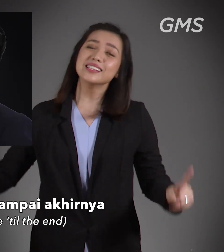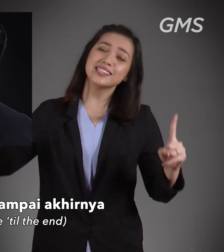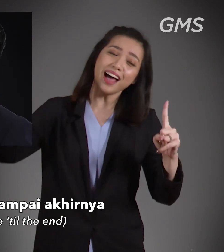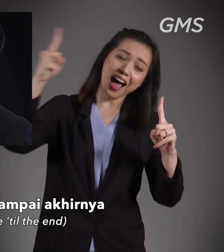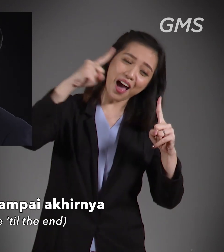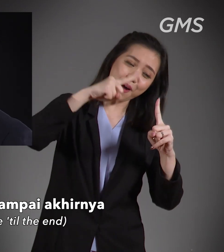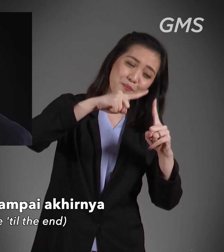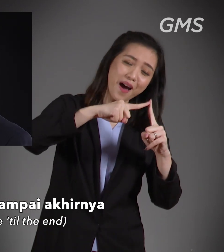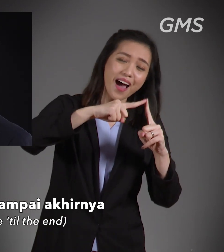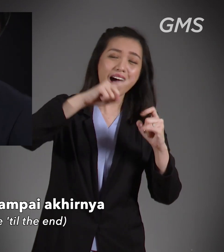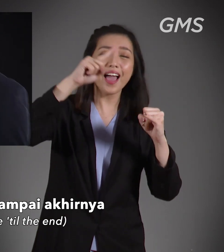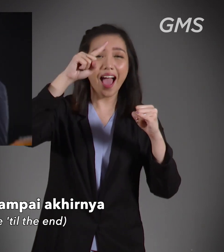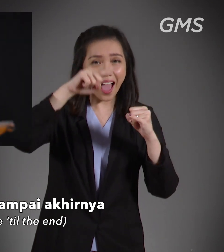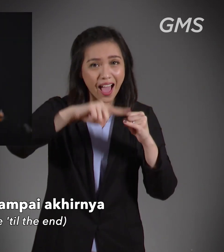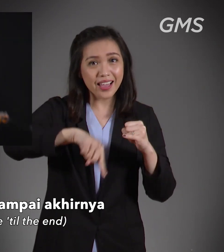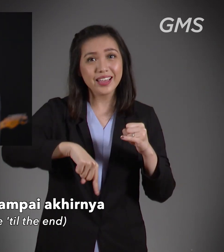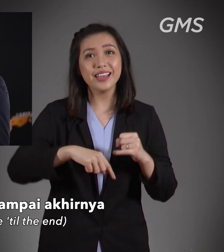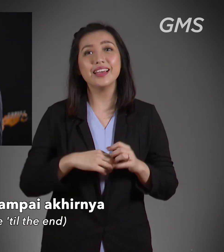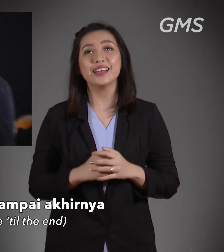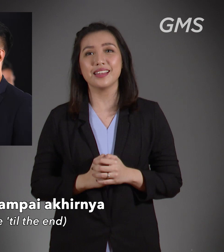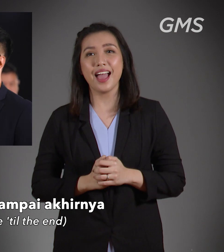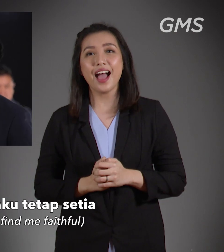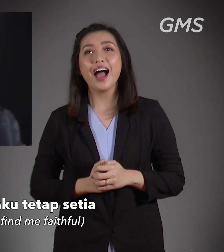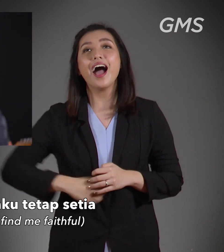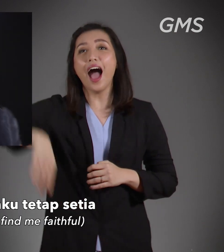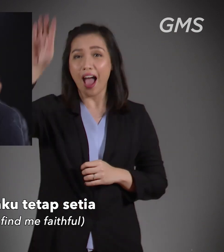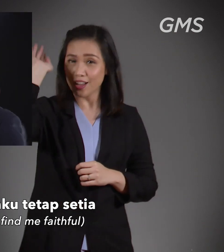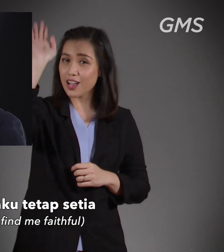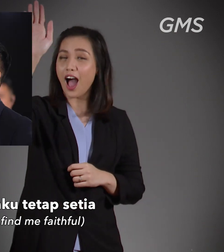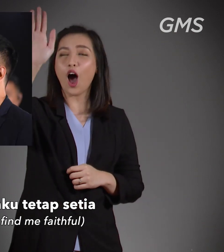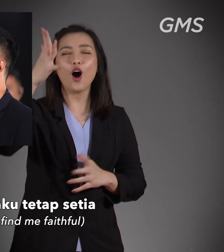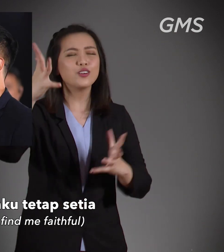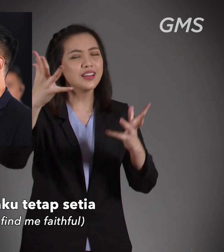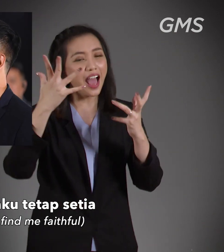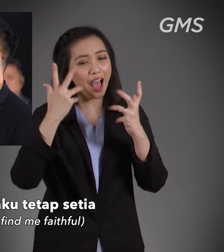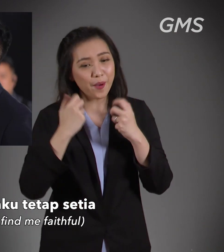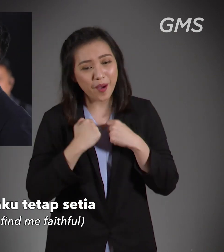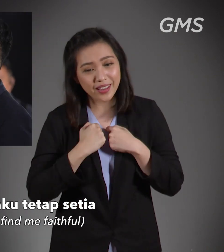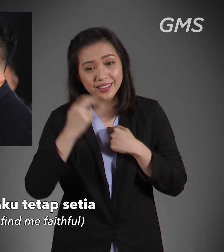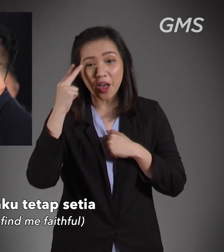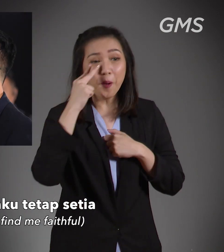berjuang sampai akhirnya. Kau